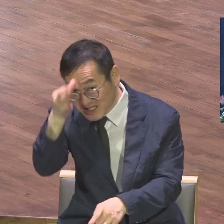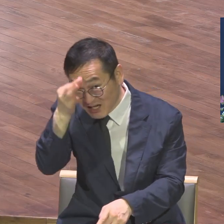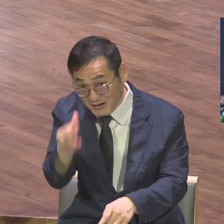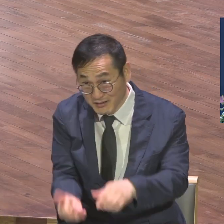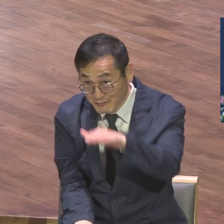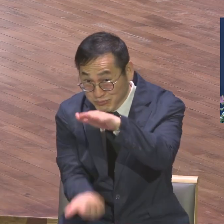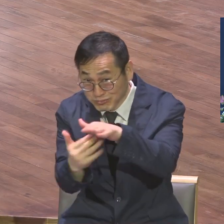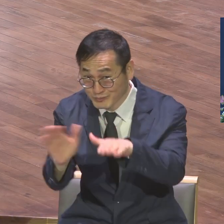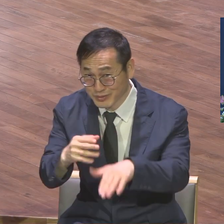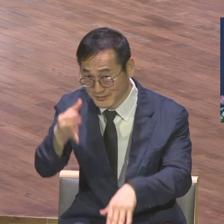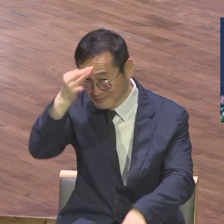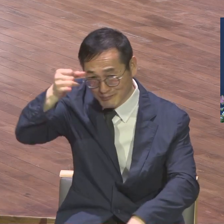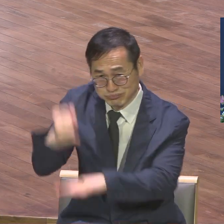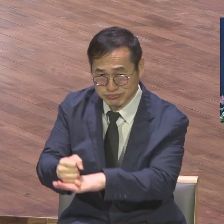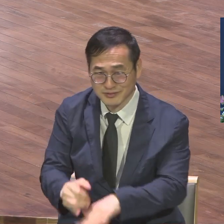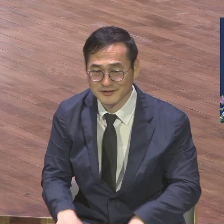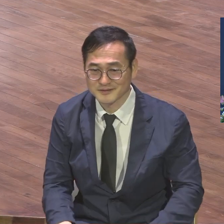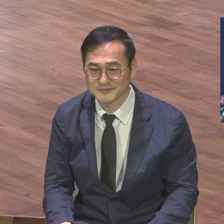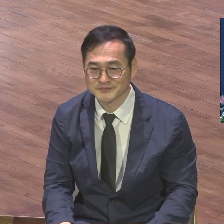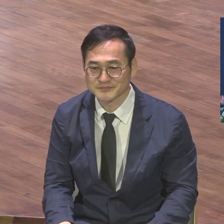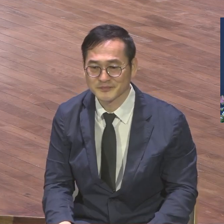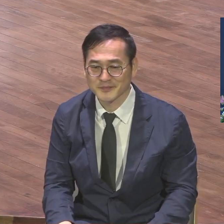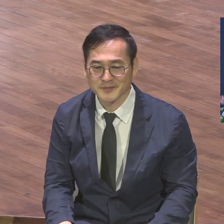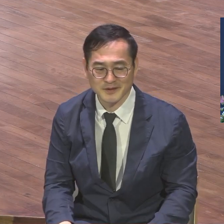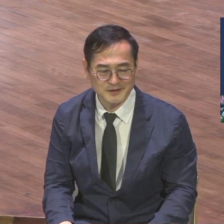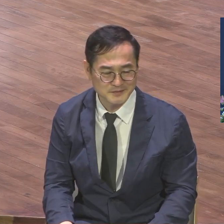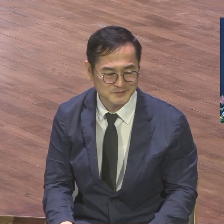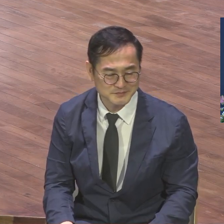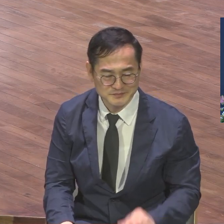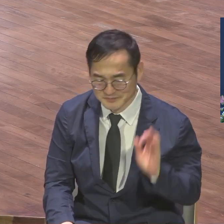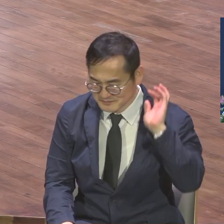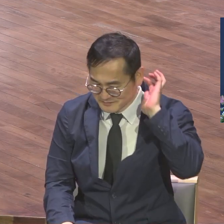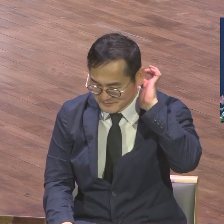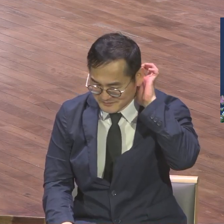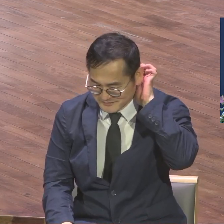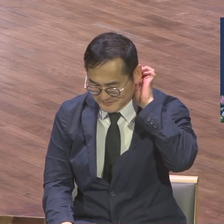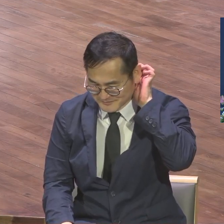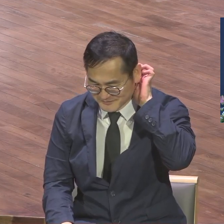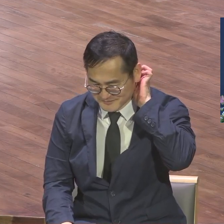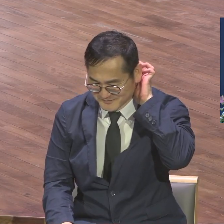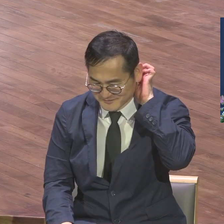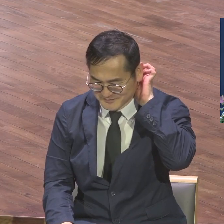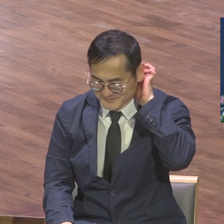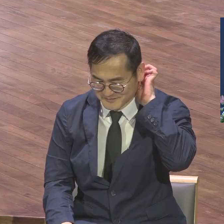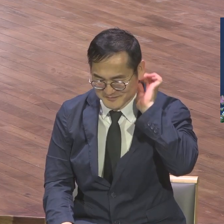그러면서도 세계 유명 대학의 1등자를 휩쓸고 다니는 미스터리 종족.